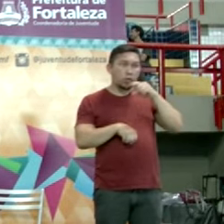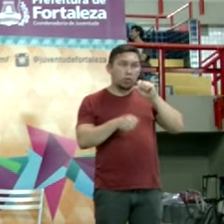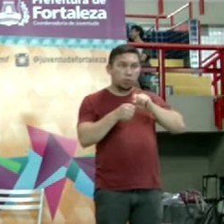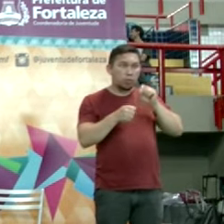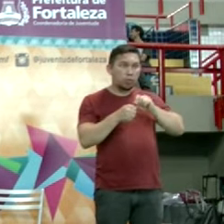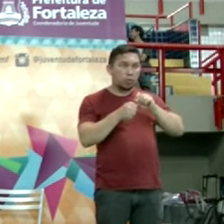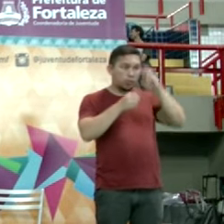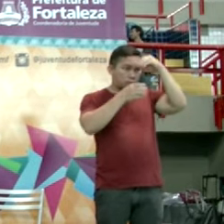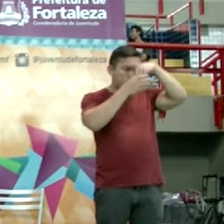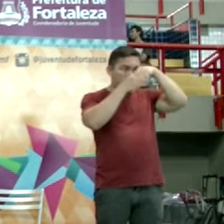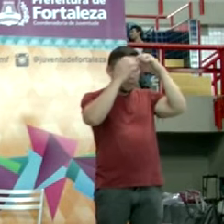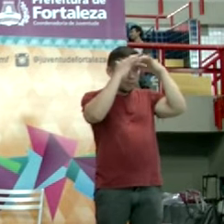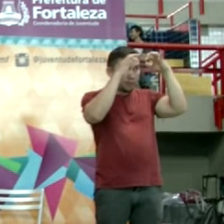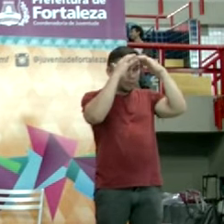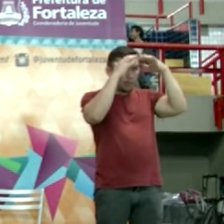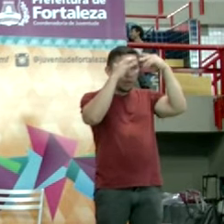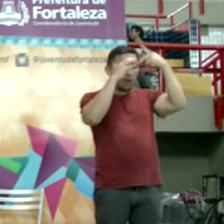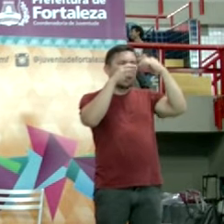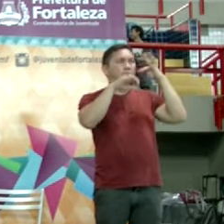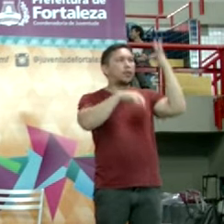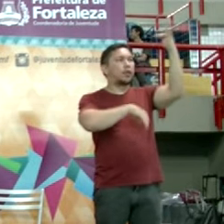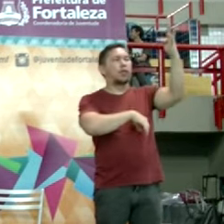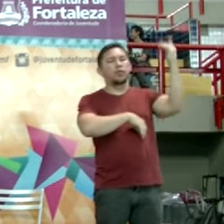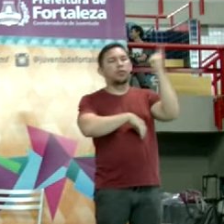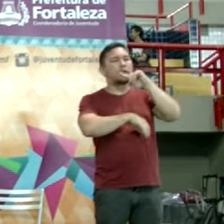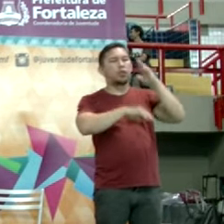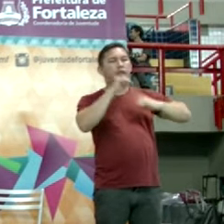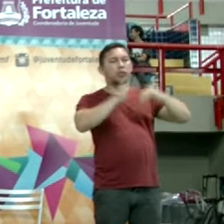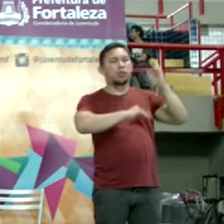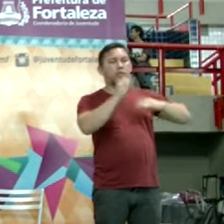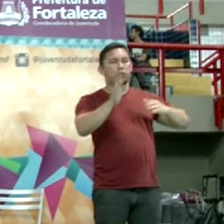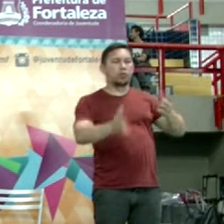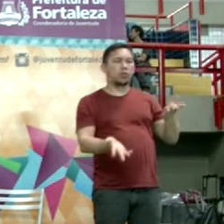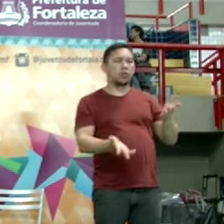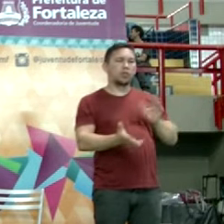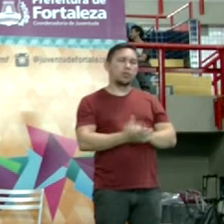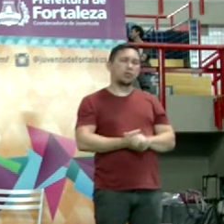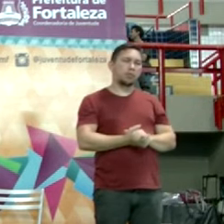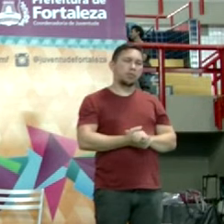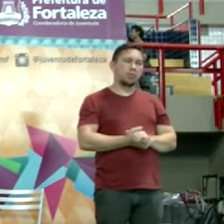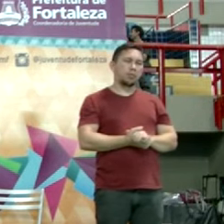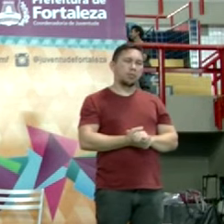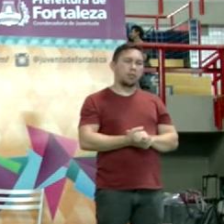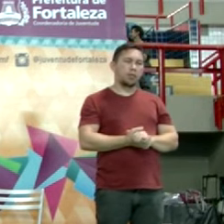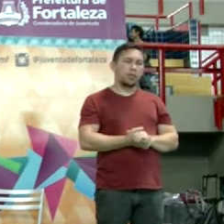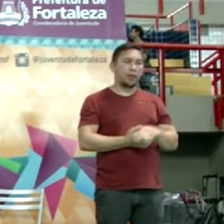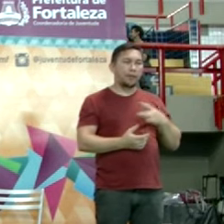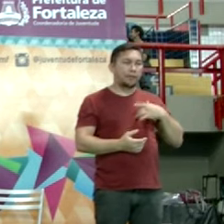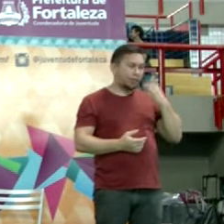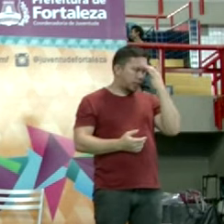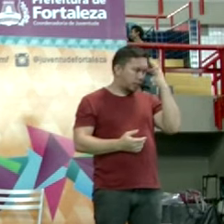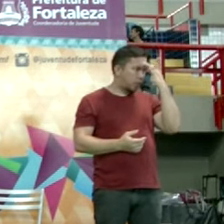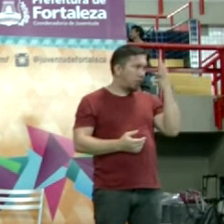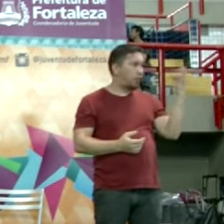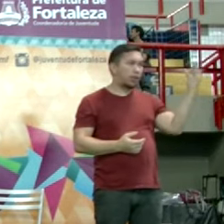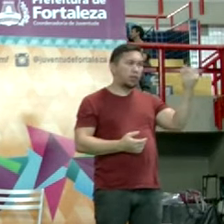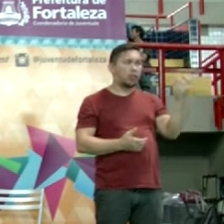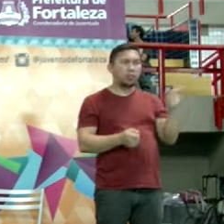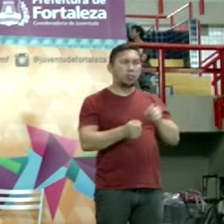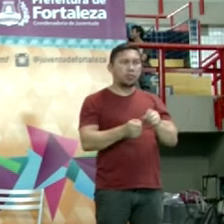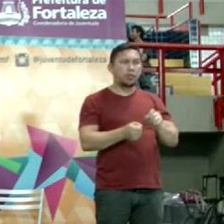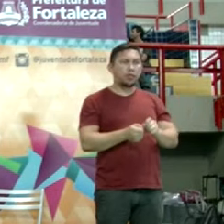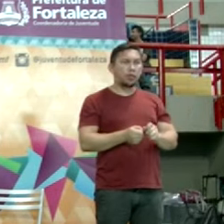faz intelectualmente é o que define o que você vai ser na sua carreira profissional. Não tem como. O fácil todo mundo está